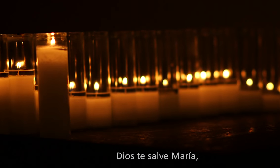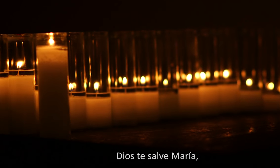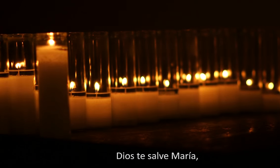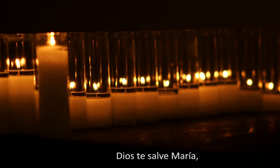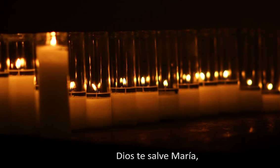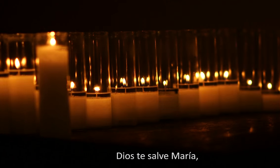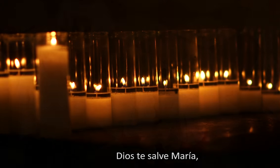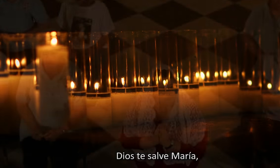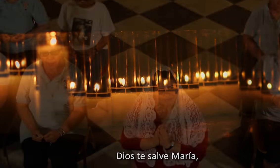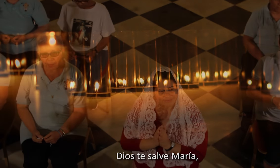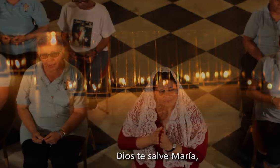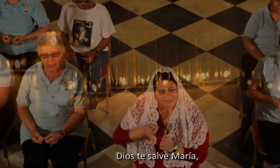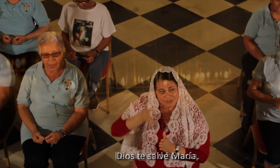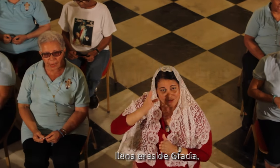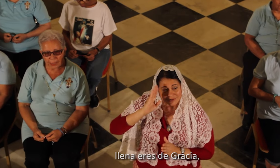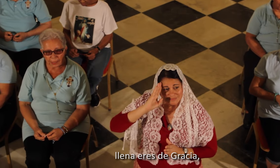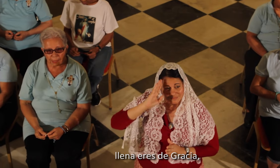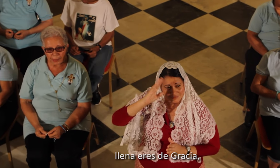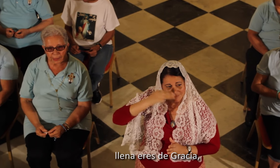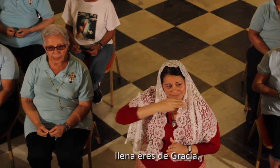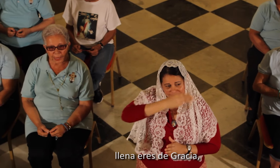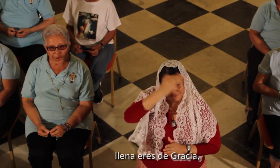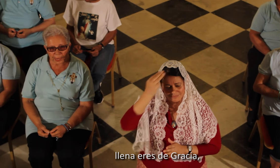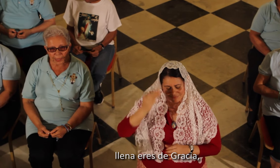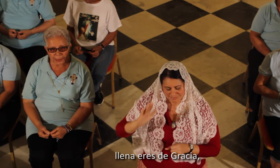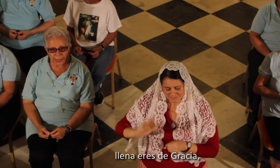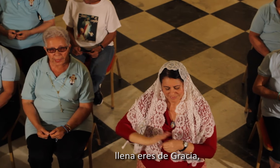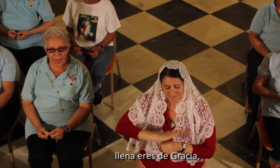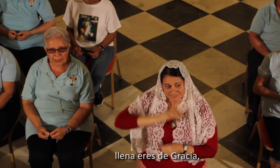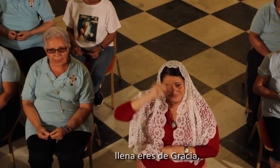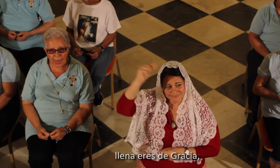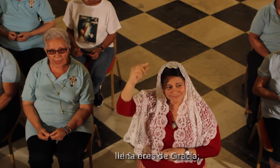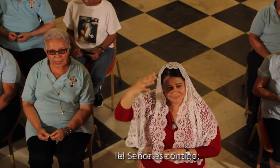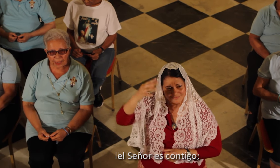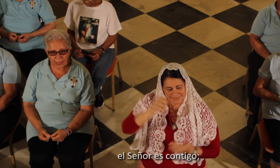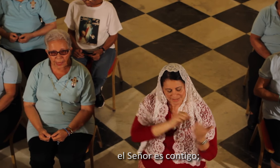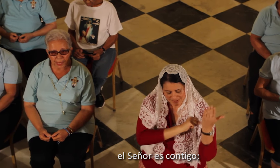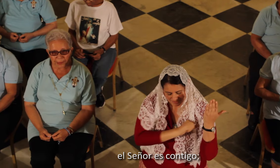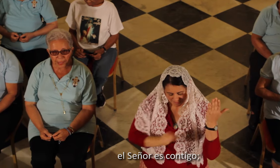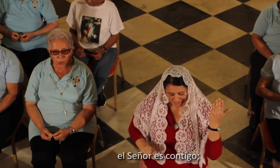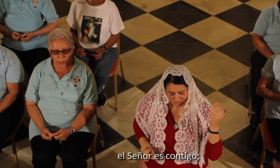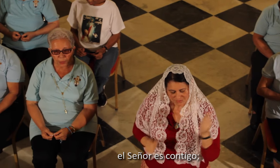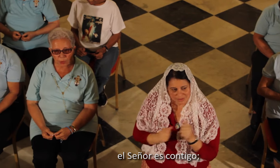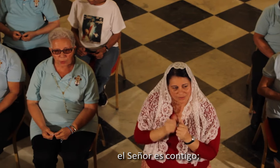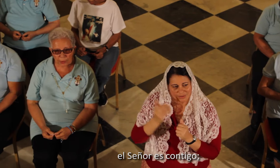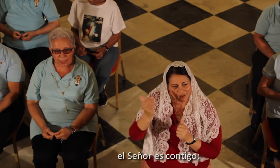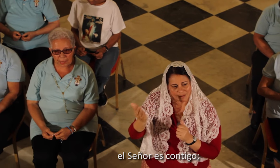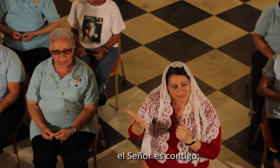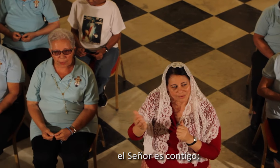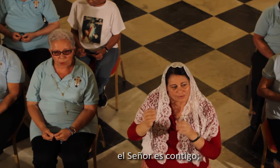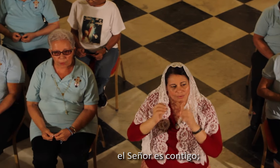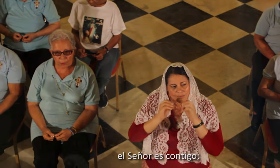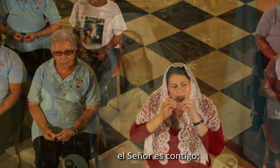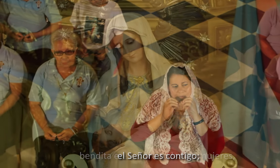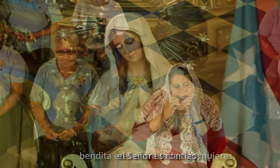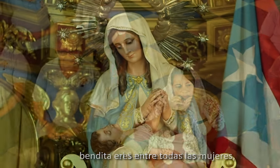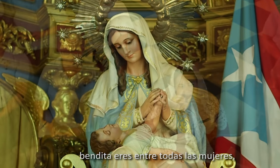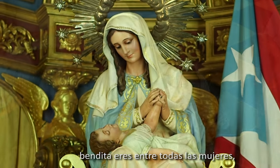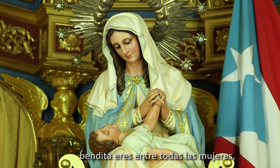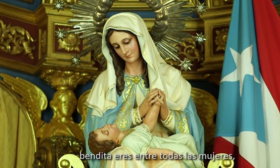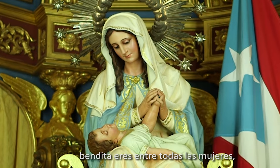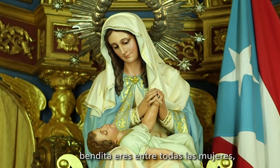Dios te salve, María. Llena eres de gracia. El Señor es contigo.